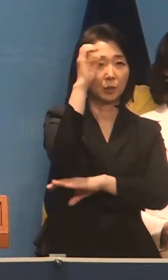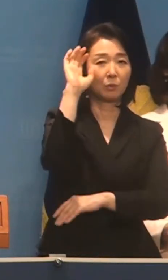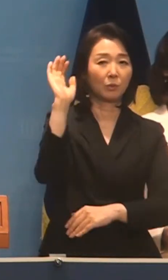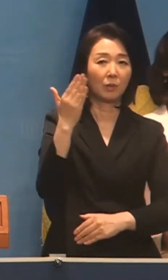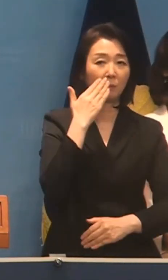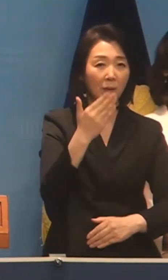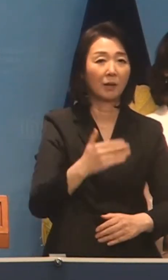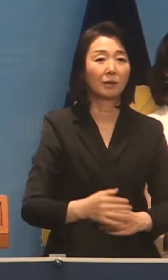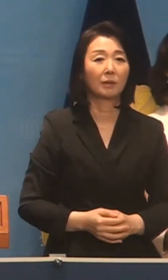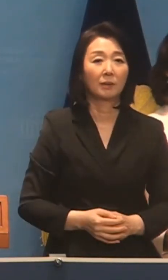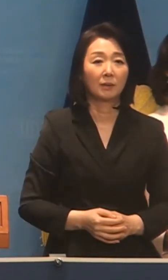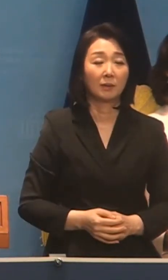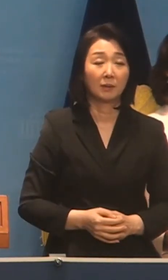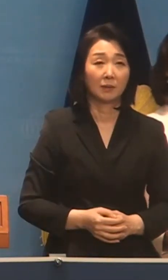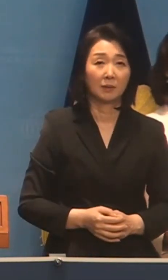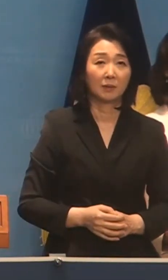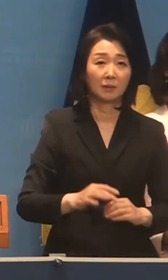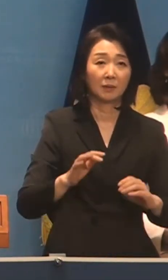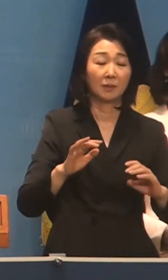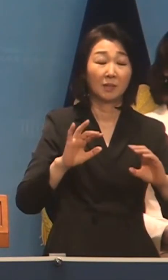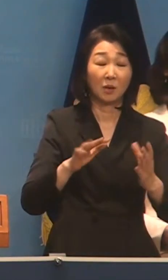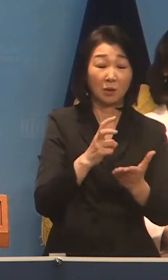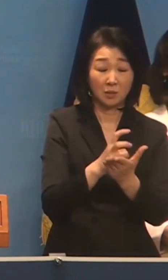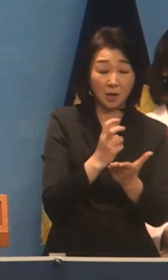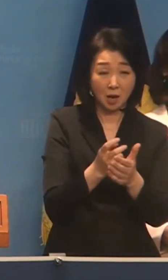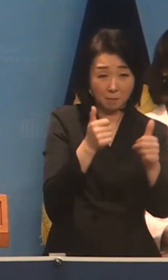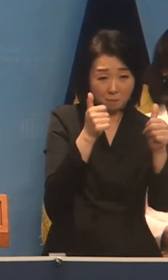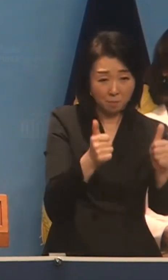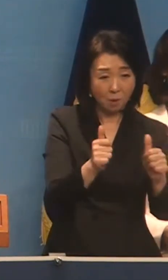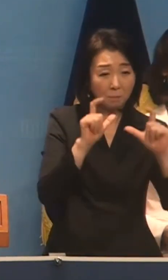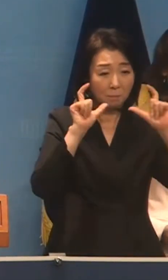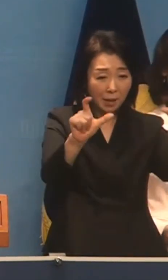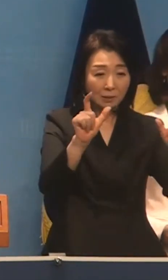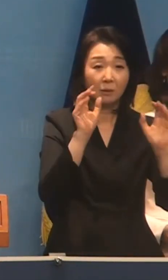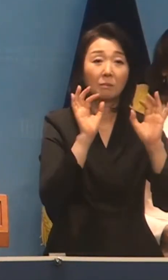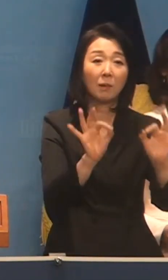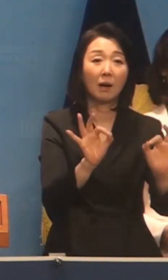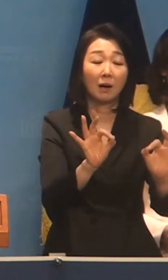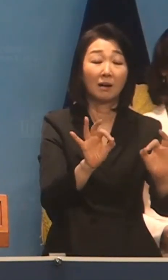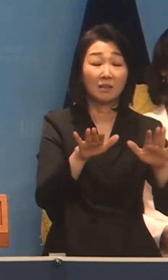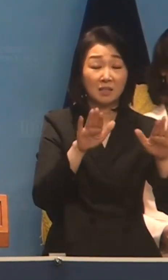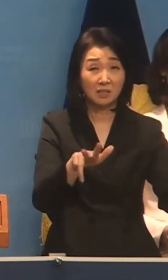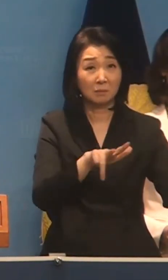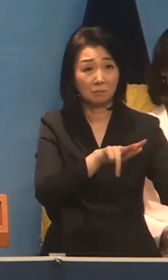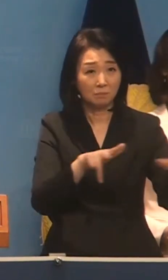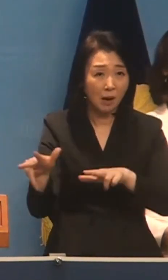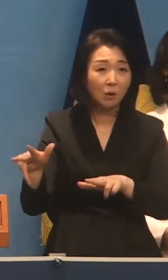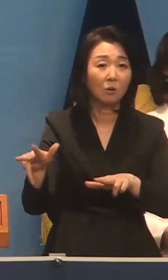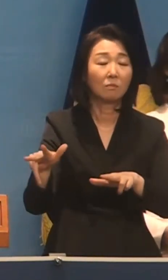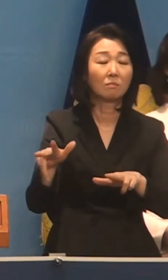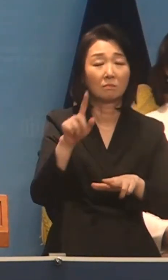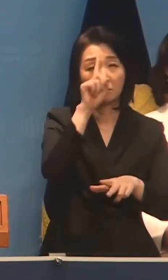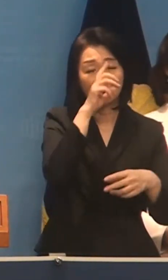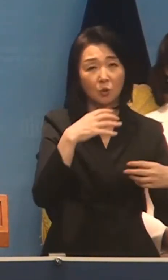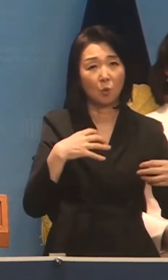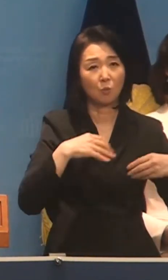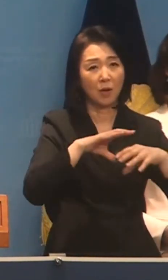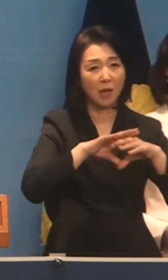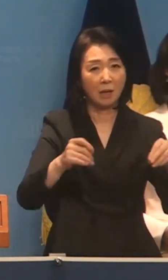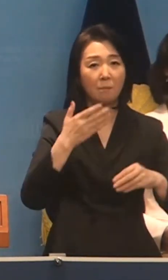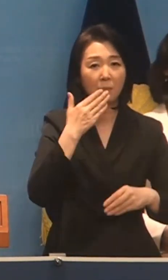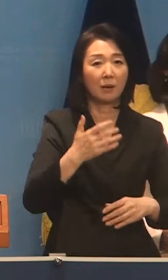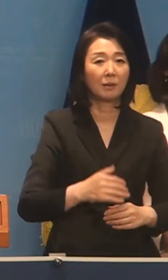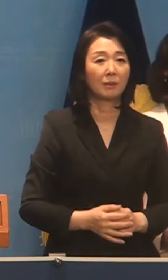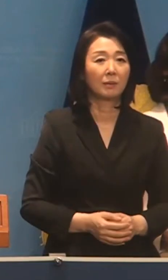밑거름입니다. 헌재와 법제처 판결을 보더라도 당장이라도 정부가 해결할